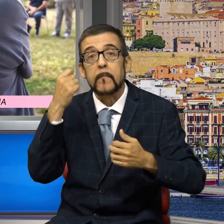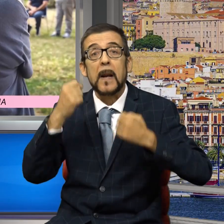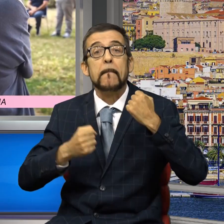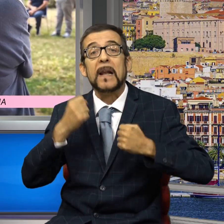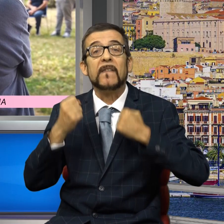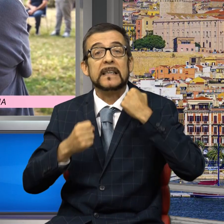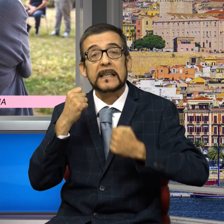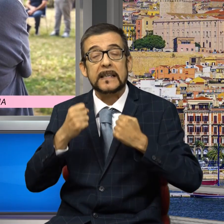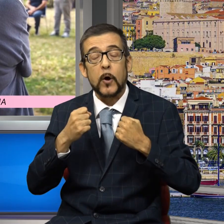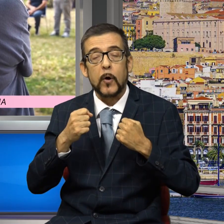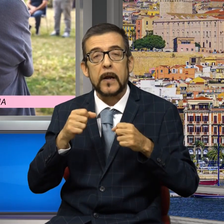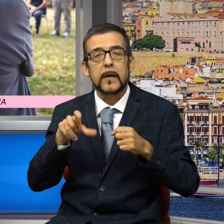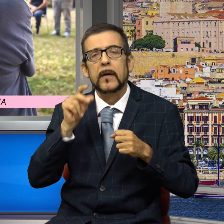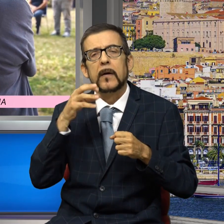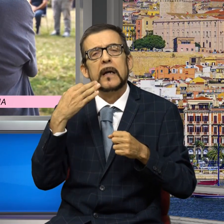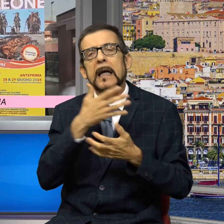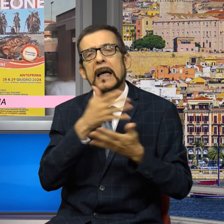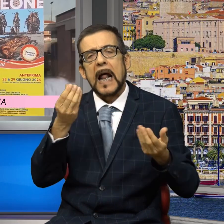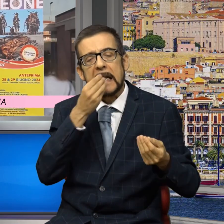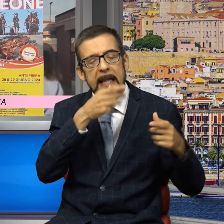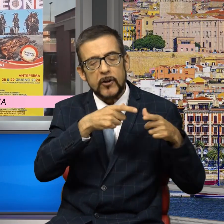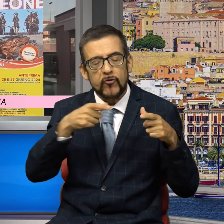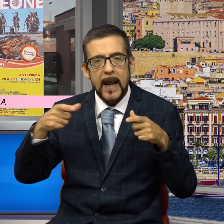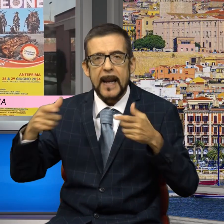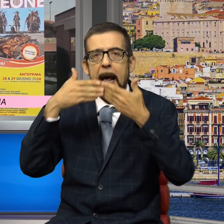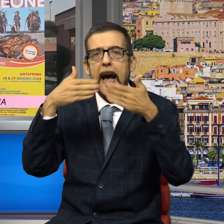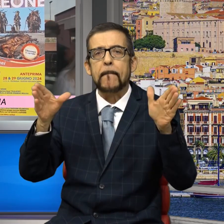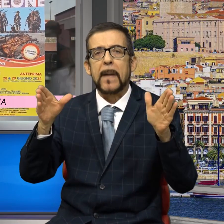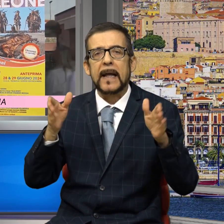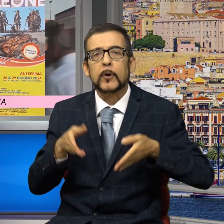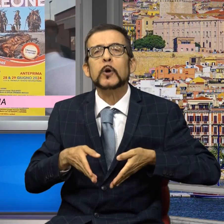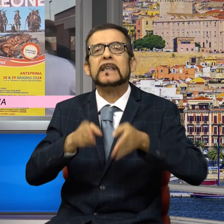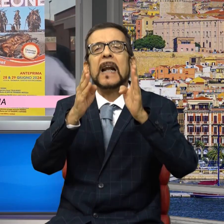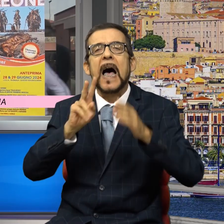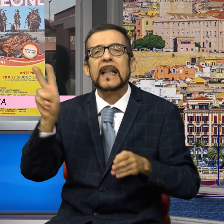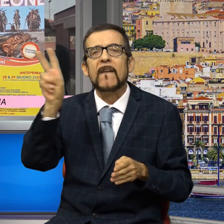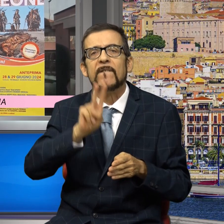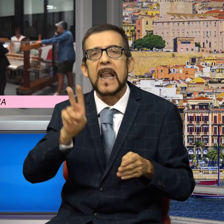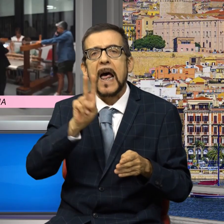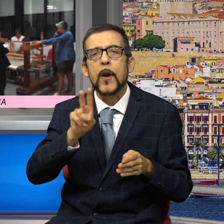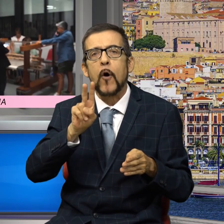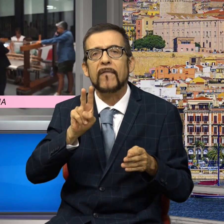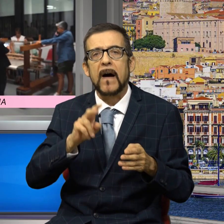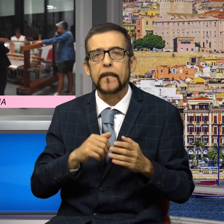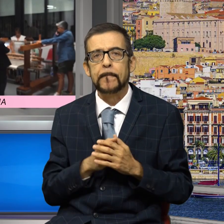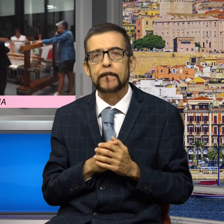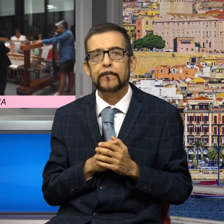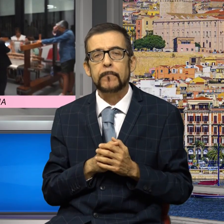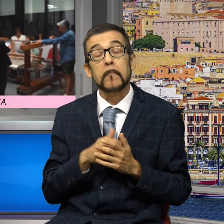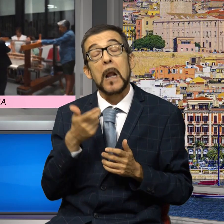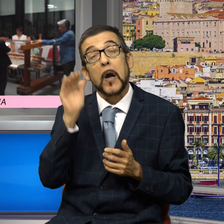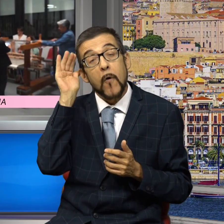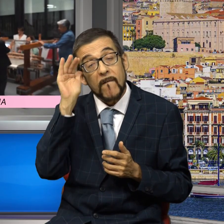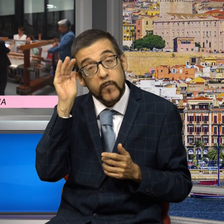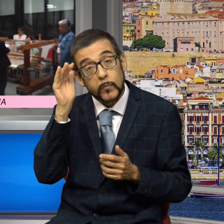che troveranno il clou nella grande cena all'aperto lungo le strade di Villanova. Confido che anche nel futuro iniziative